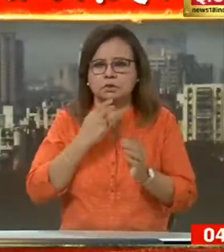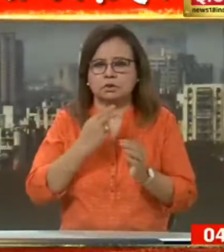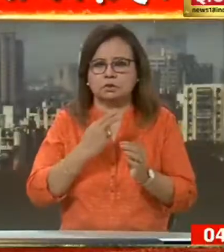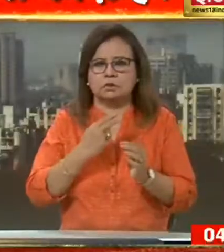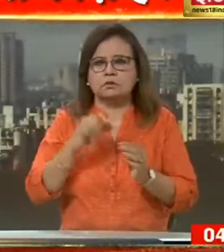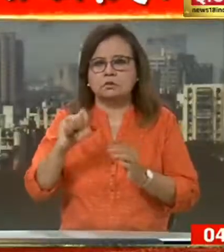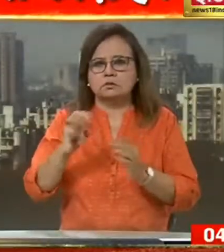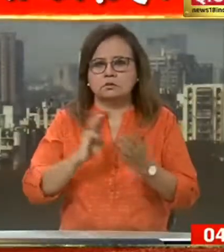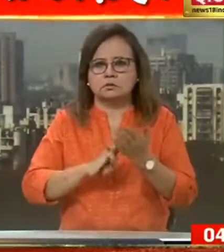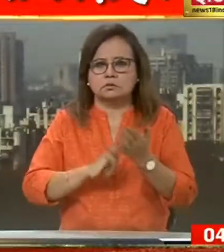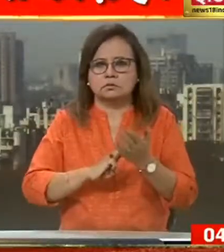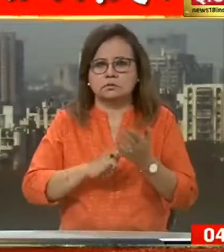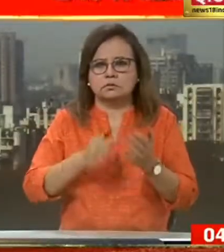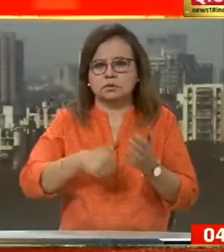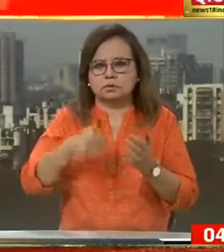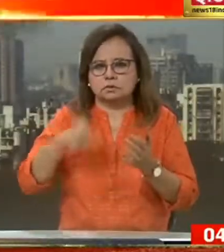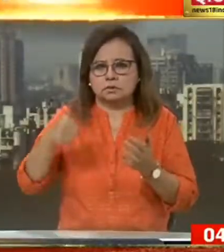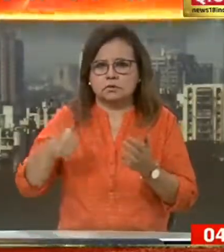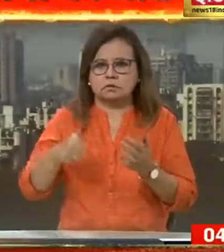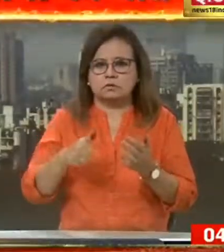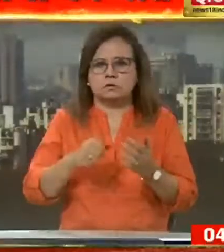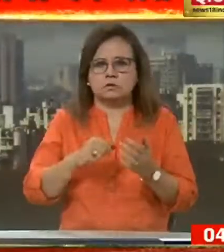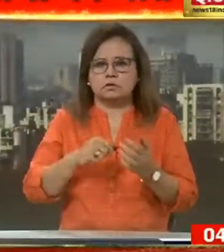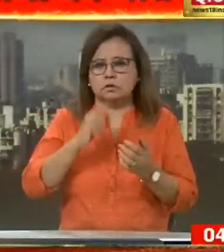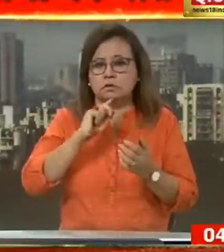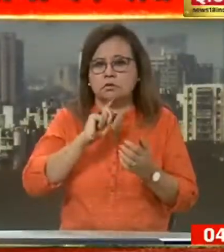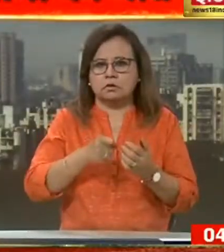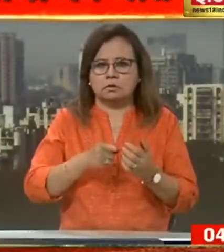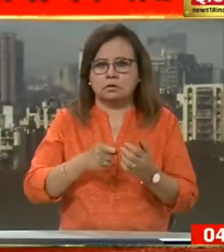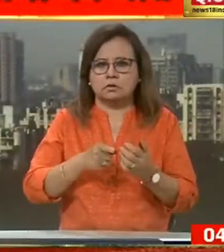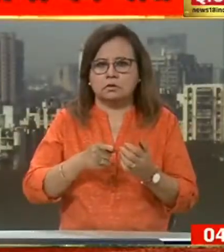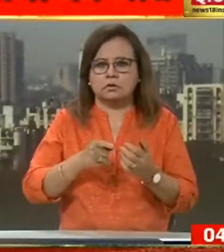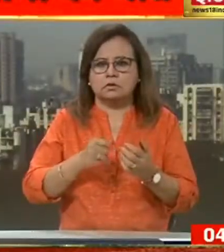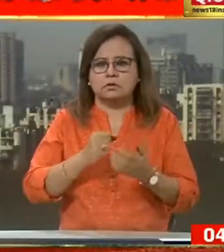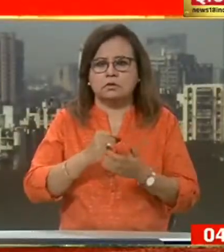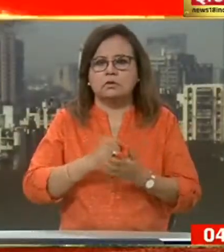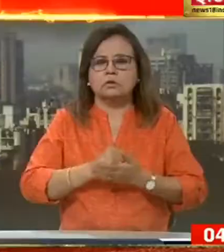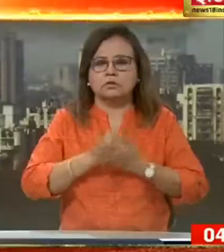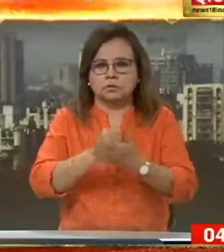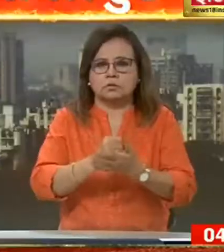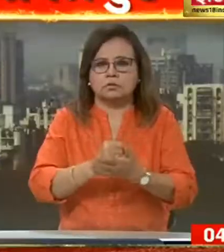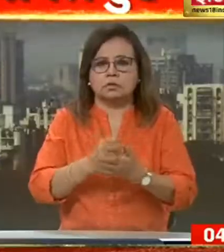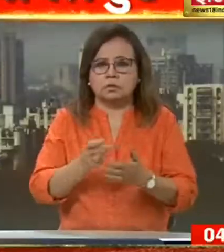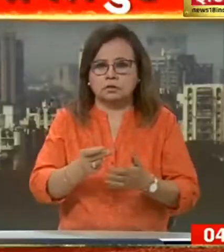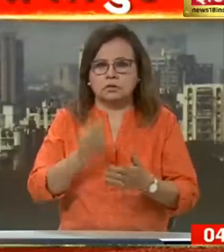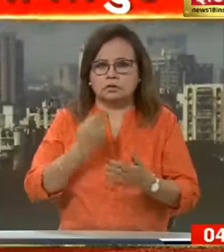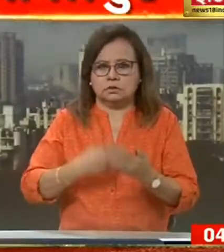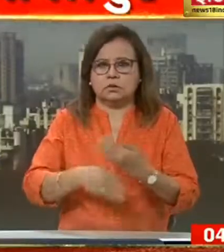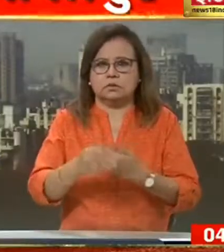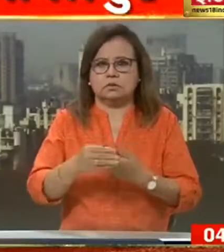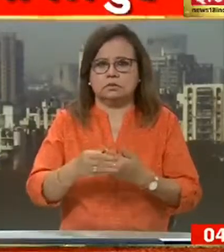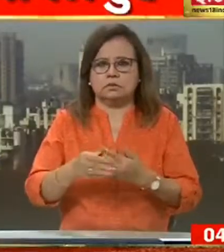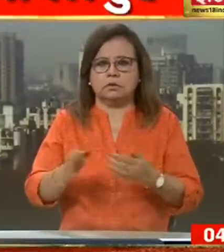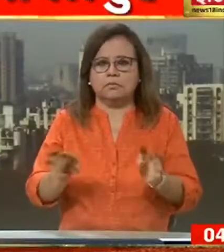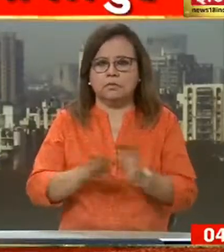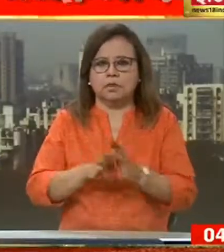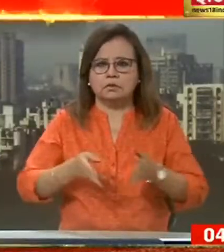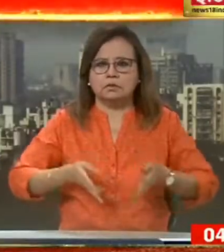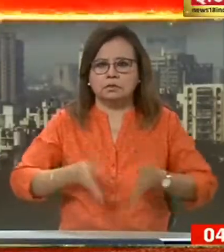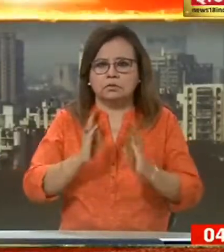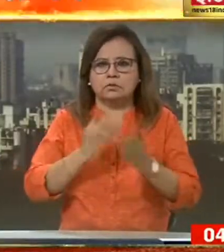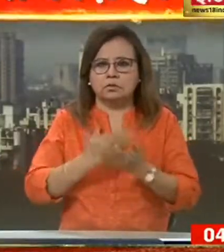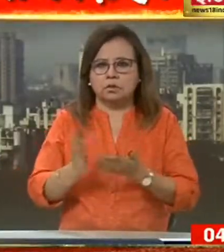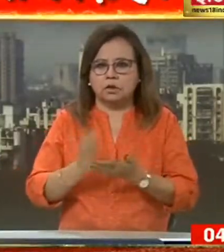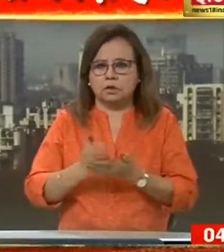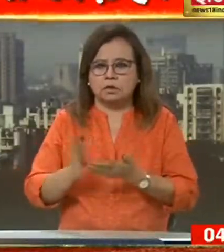समीक्षा की मुख्यमंत्री ने सभी जिलाधिकारियों को निर्देश दिए कि आपदा राहत कार्यो में तेजी लाई जाए सड़कों को